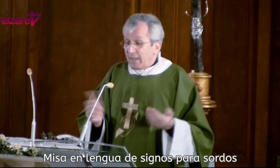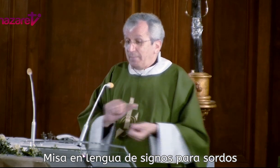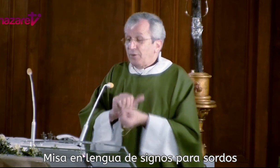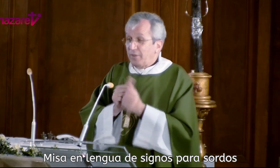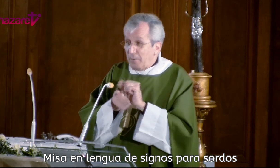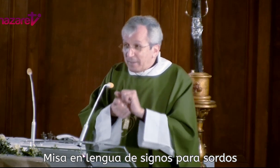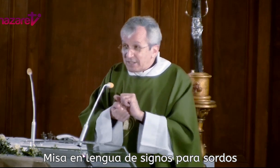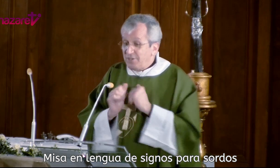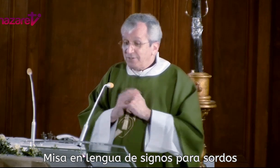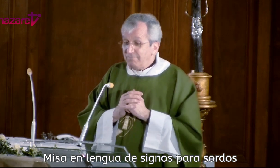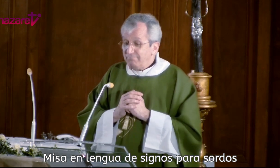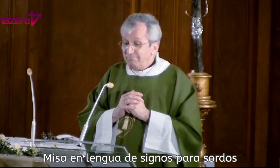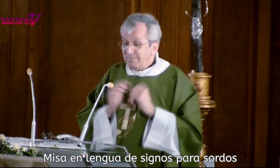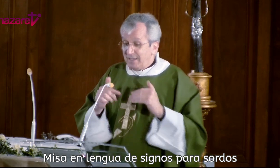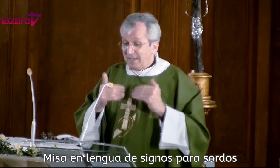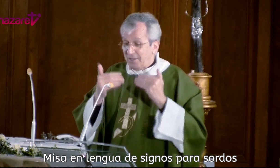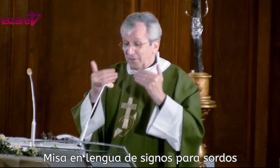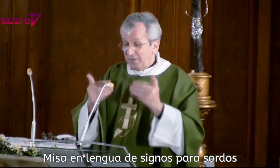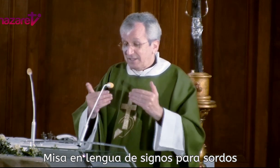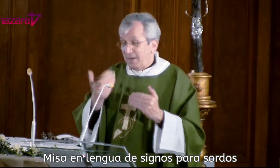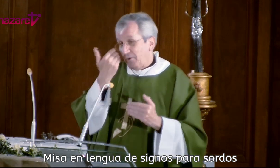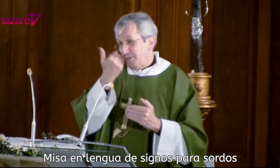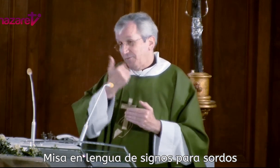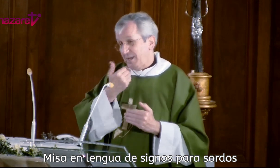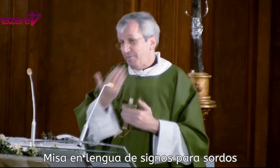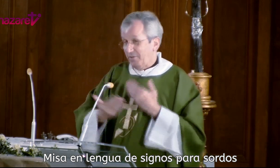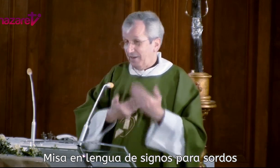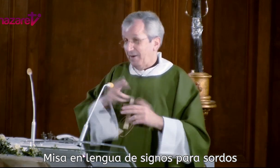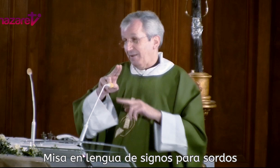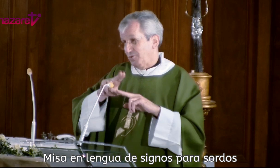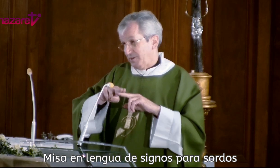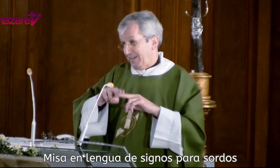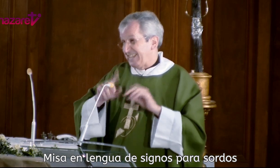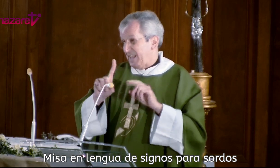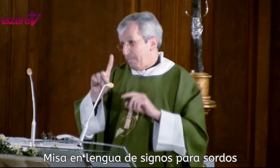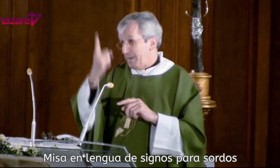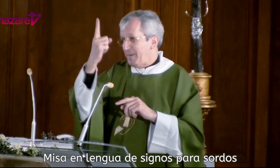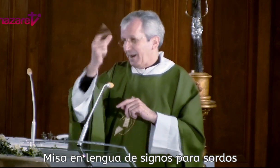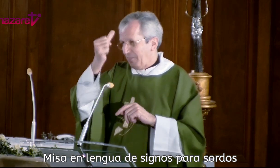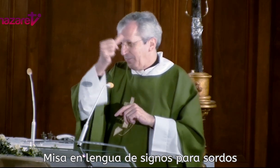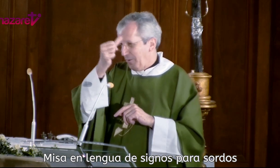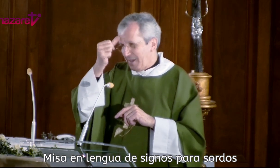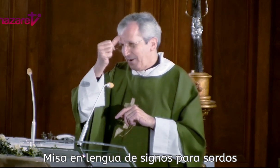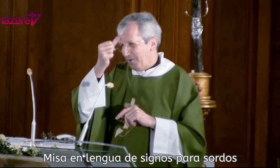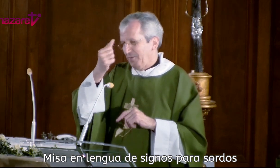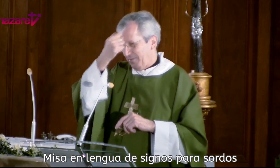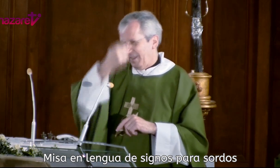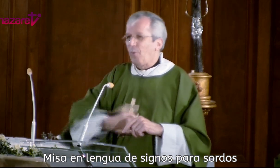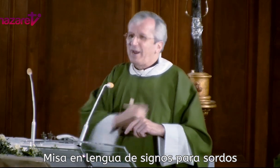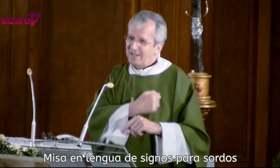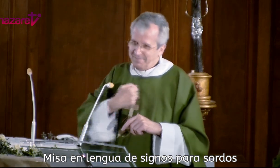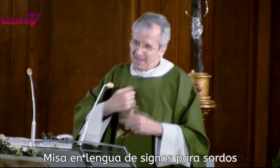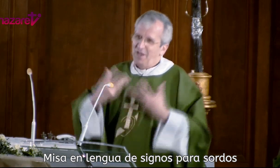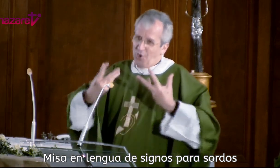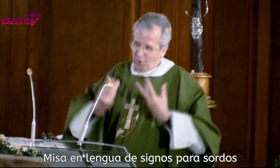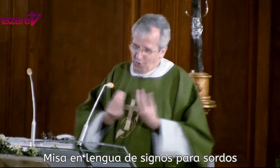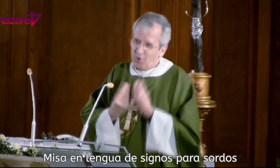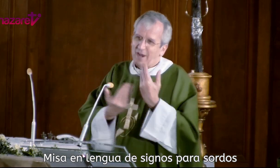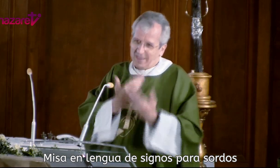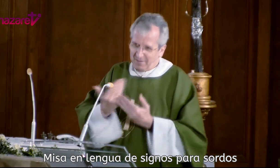Camino de conversión, y que entonces el próximo sábado celebraremos este primer domingo de cuaresma con la celebración